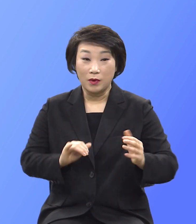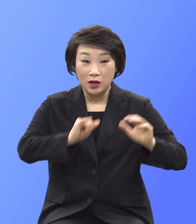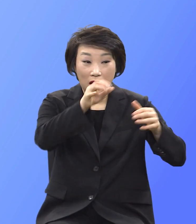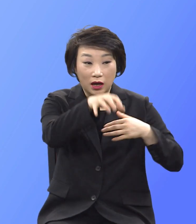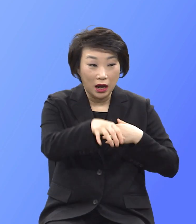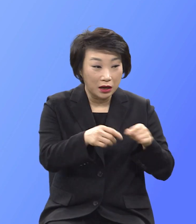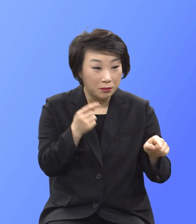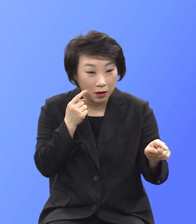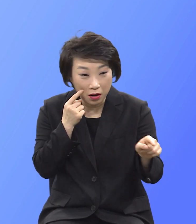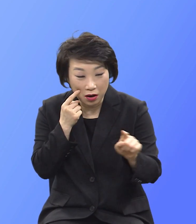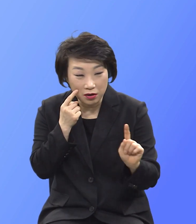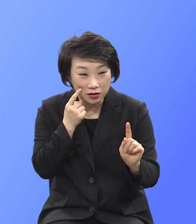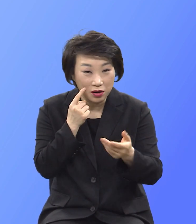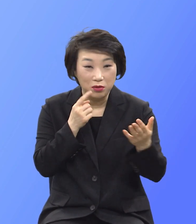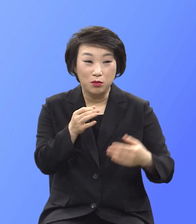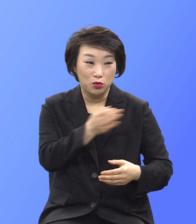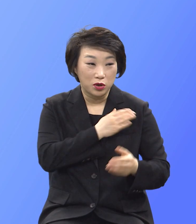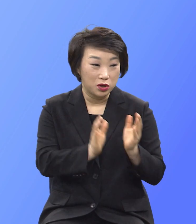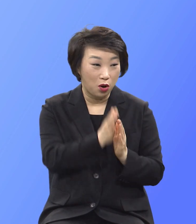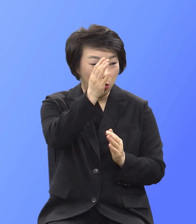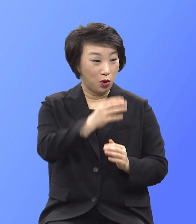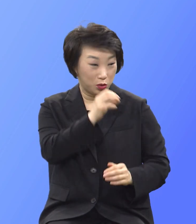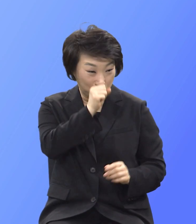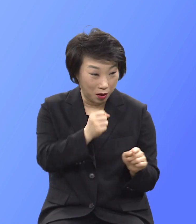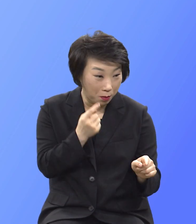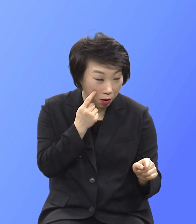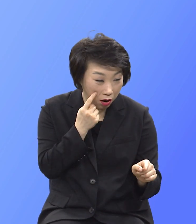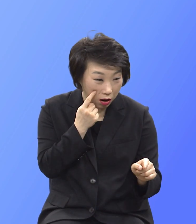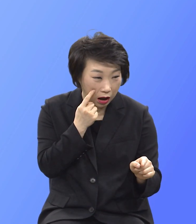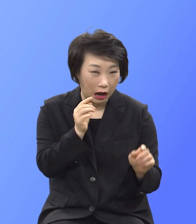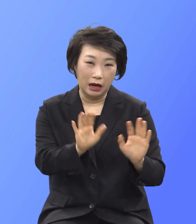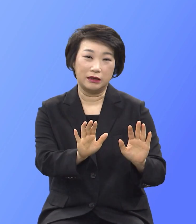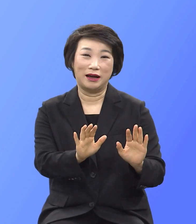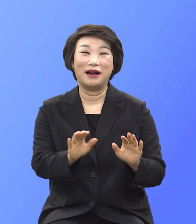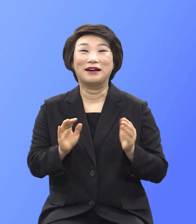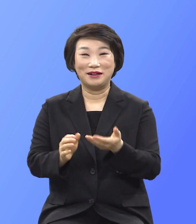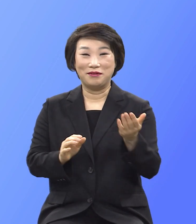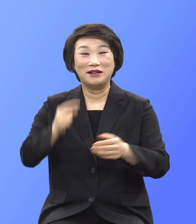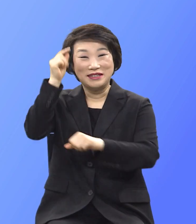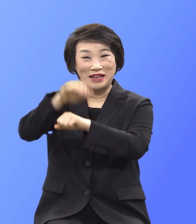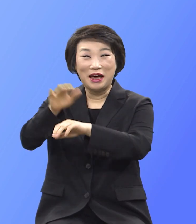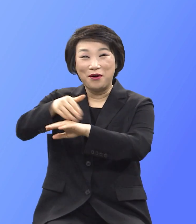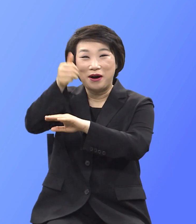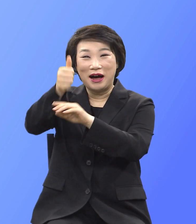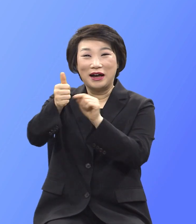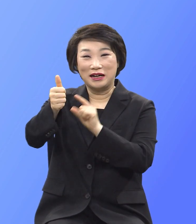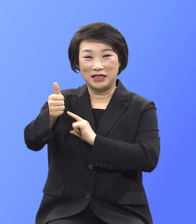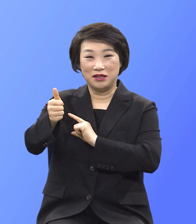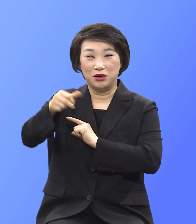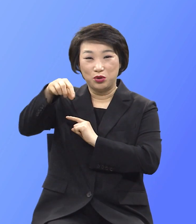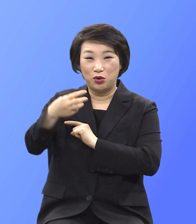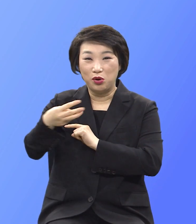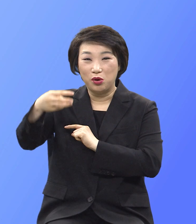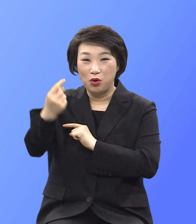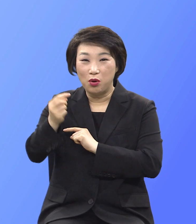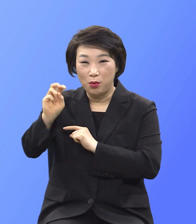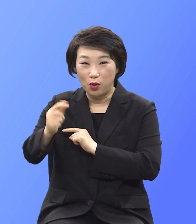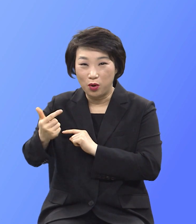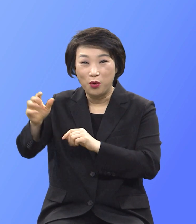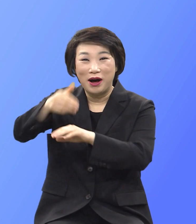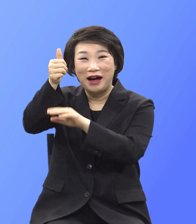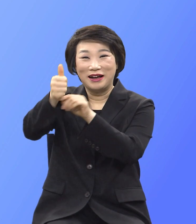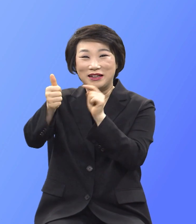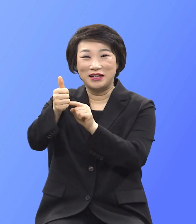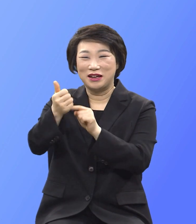세상 것이 부귀영화가 대단한 것 같아도 솔로몬은 전무후무한 부귀영화를